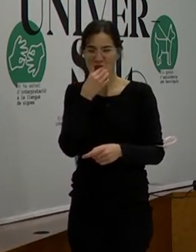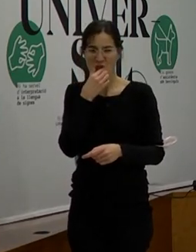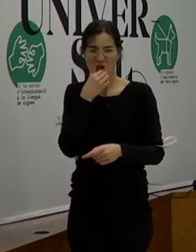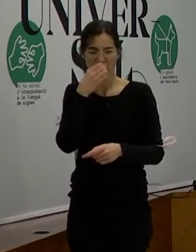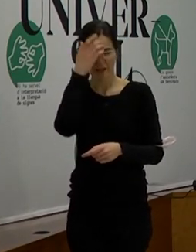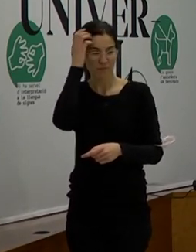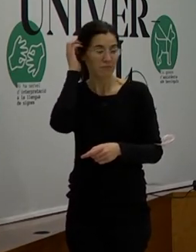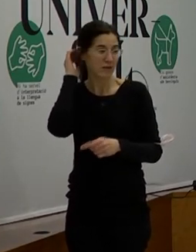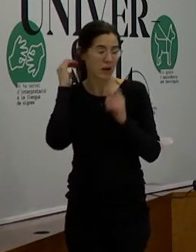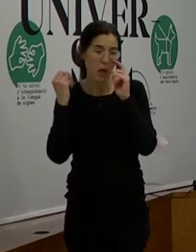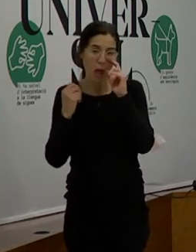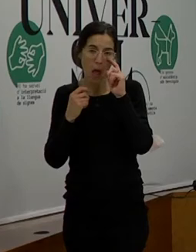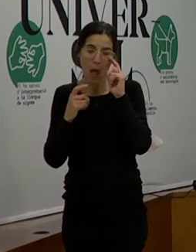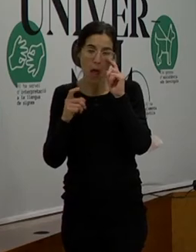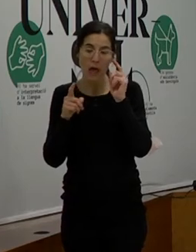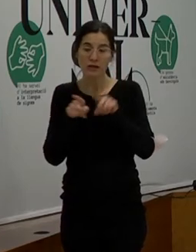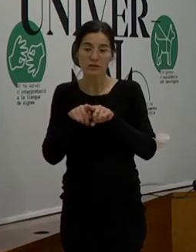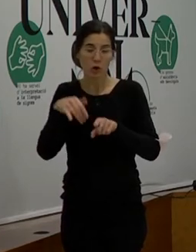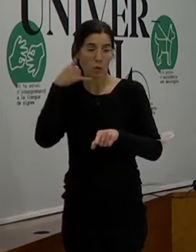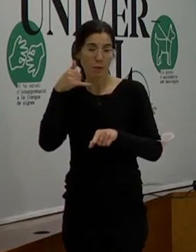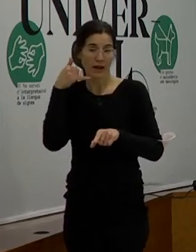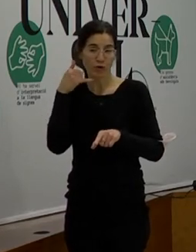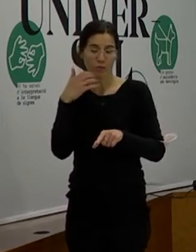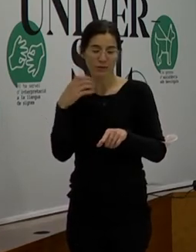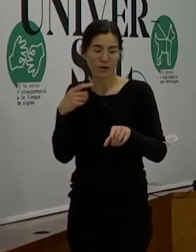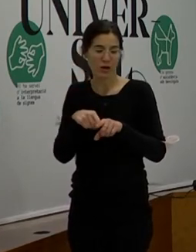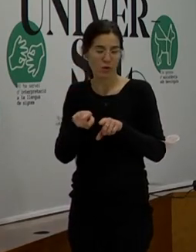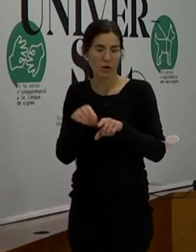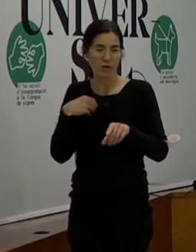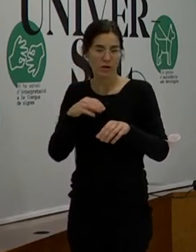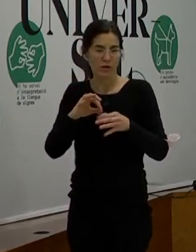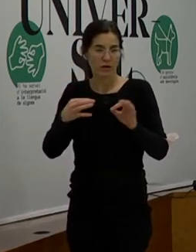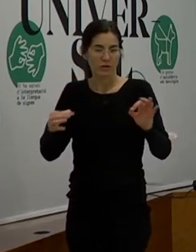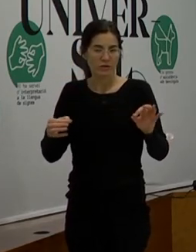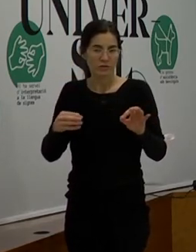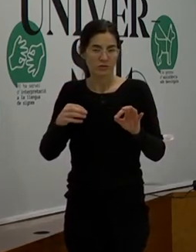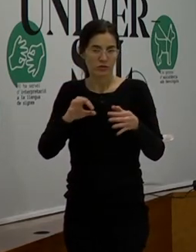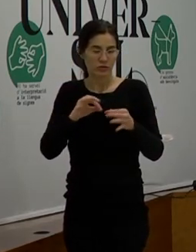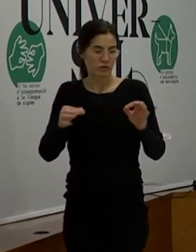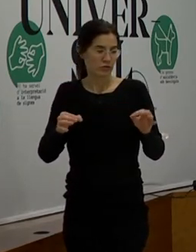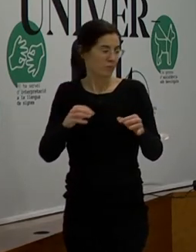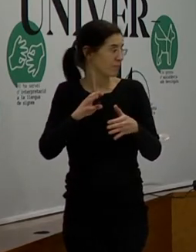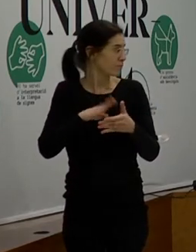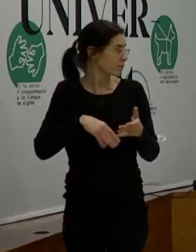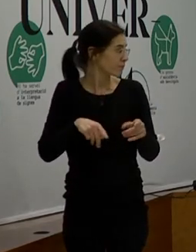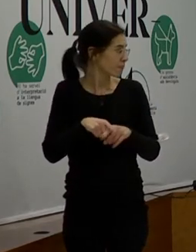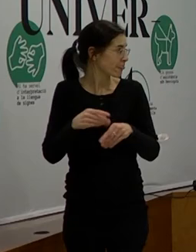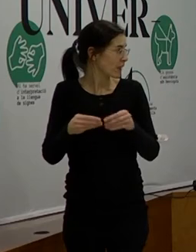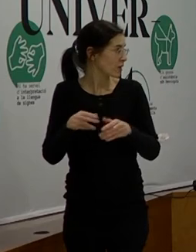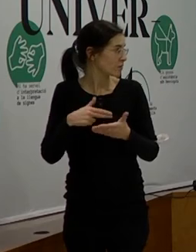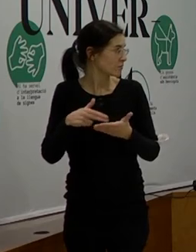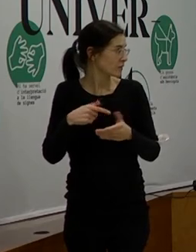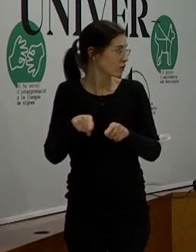És una manera de... És com la Marató, o sigui, als Jocs de Barcelona es va fer una pintura de la Marató, perquè se ve que uno hizo una